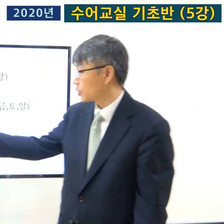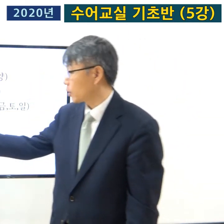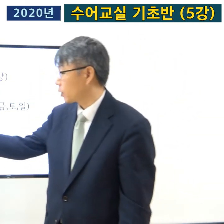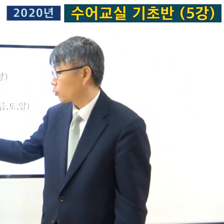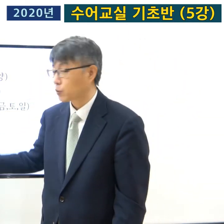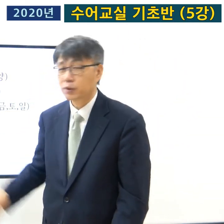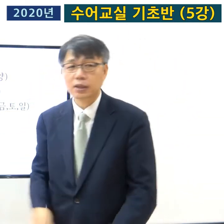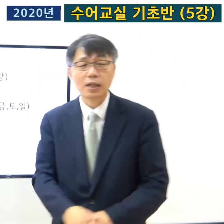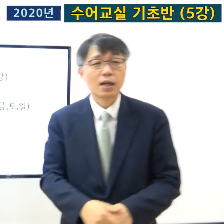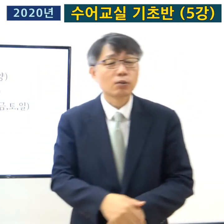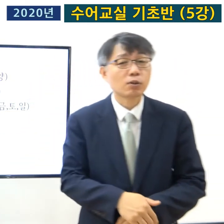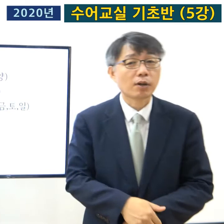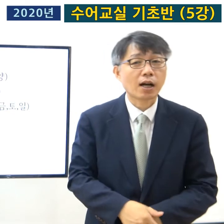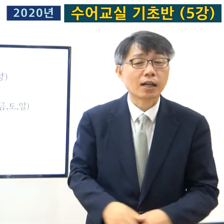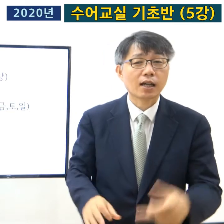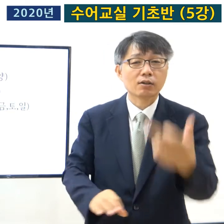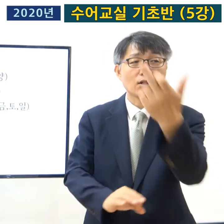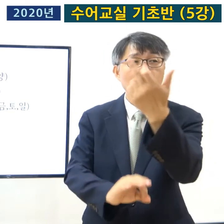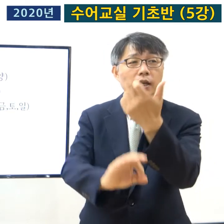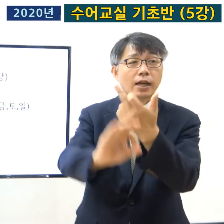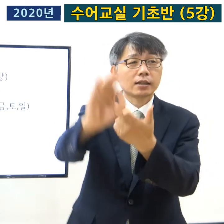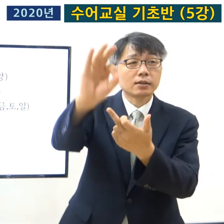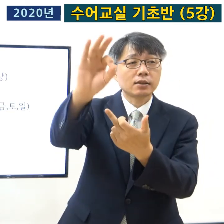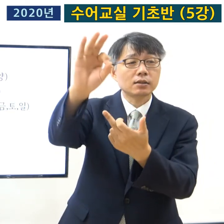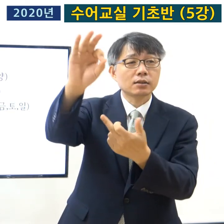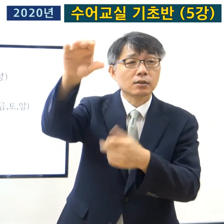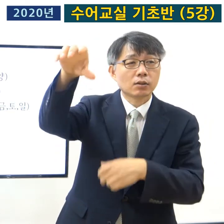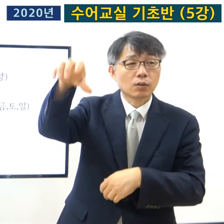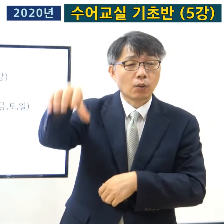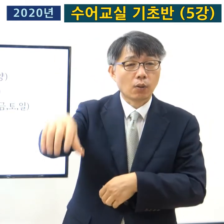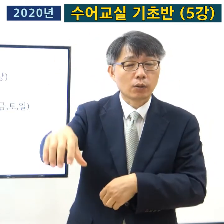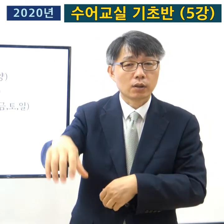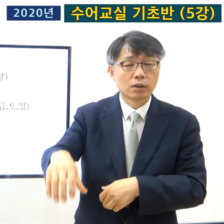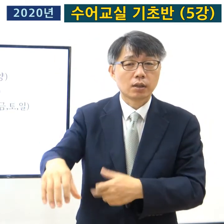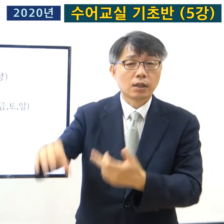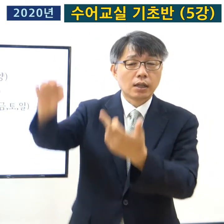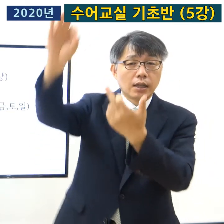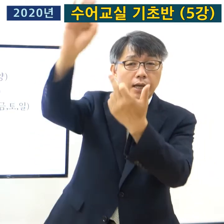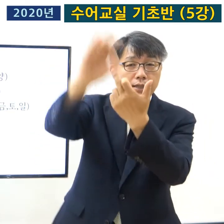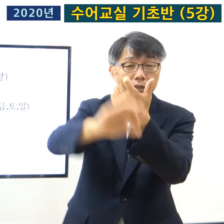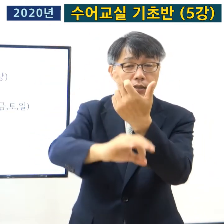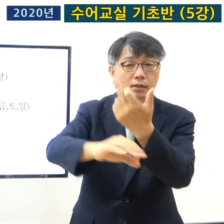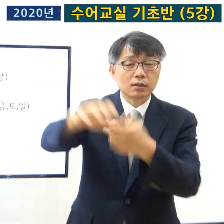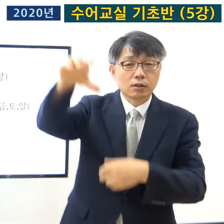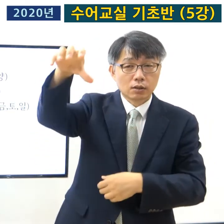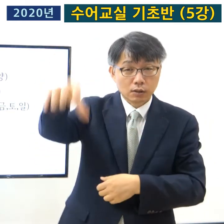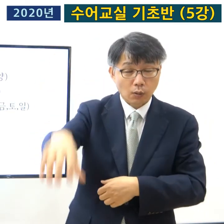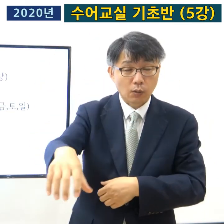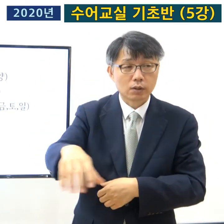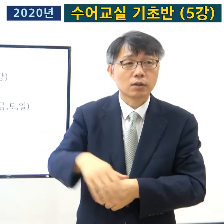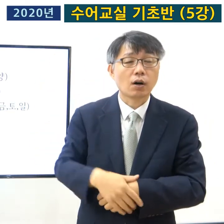했는데 요즘은 이제 좀 더 명확하게 하기 위해서 해 뜨는 곳, 해지는 곳,